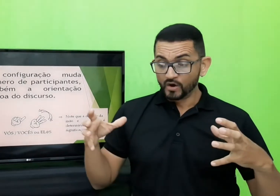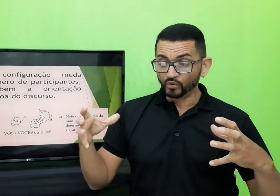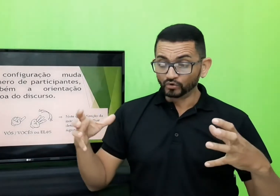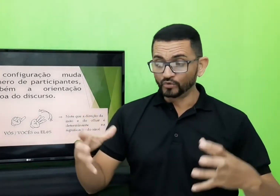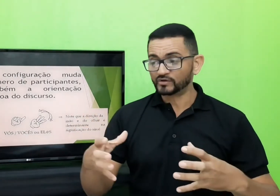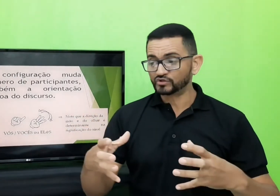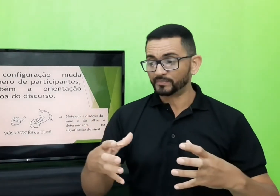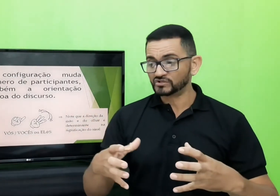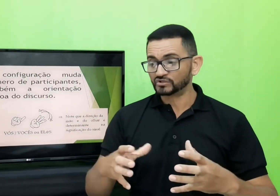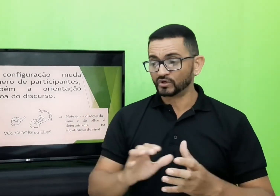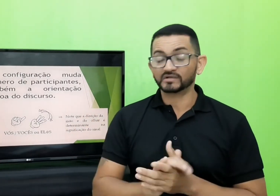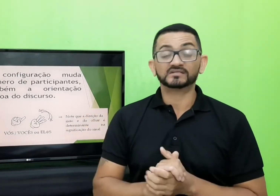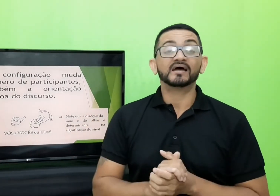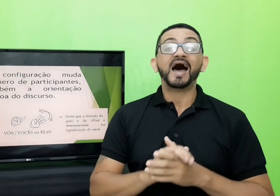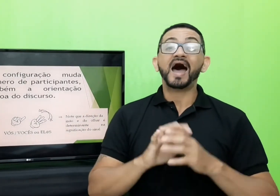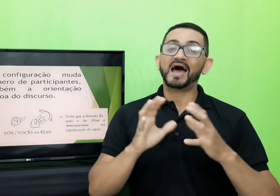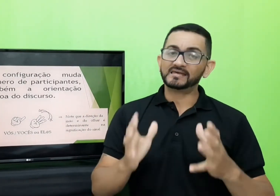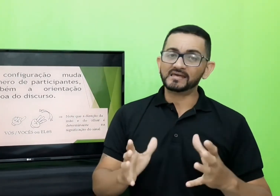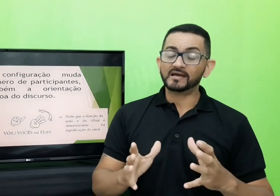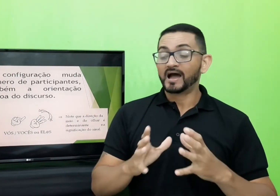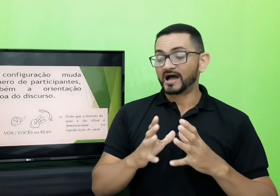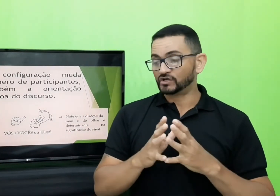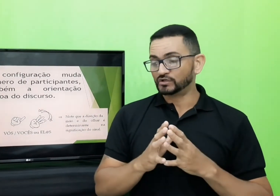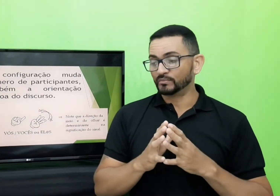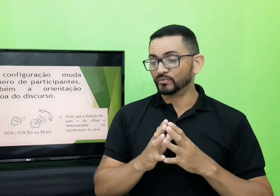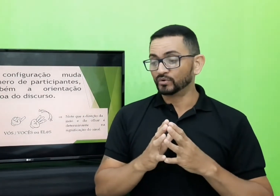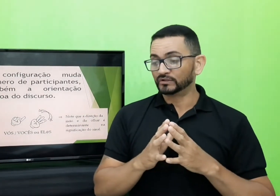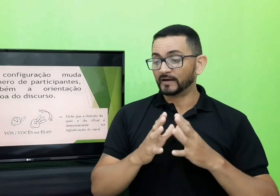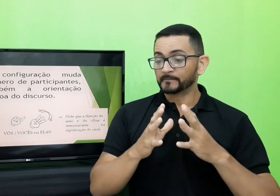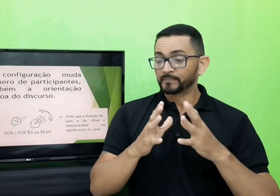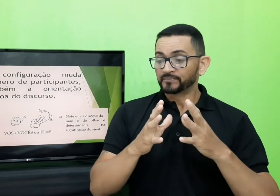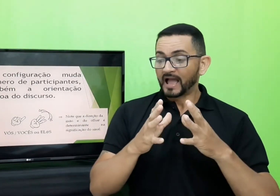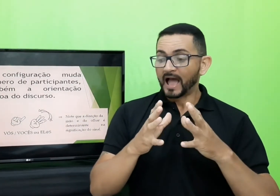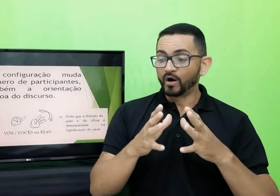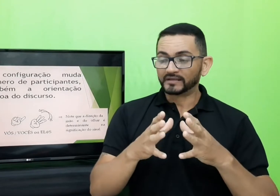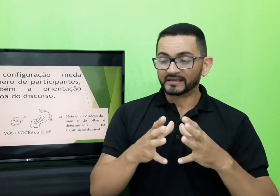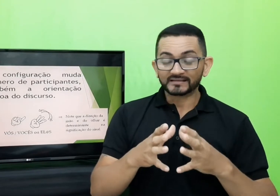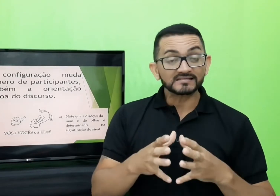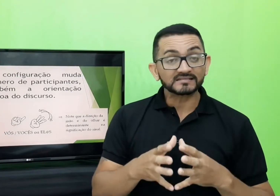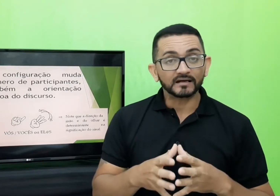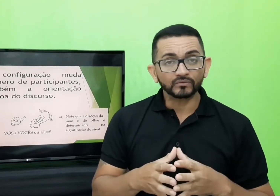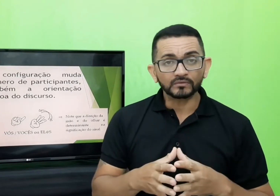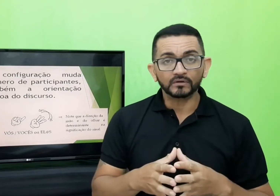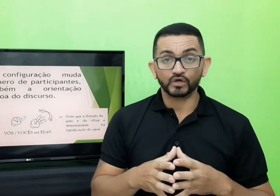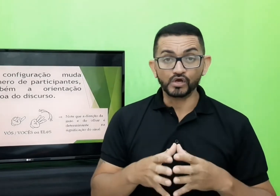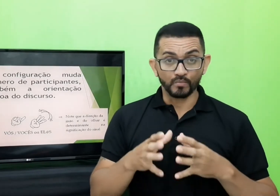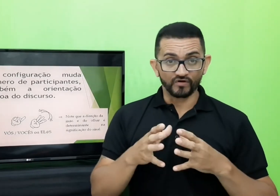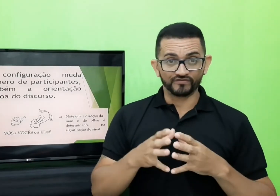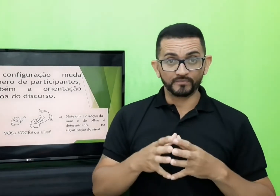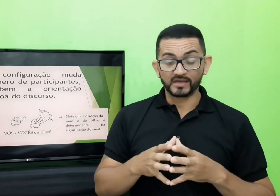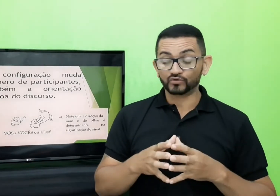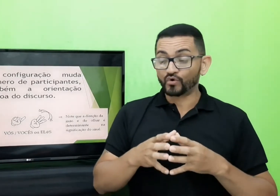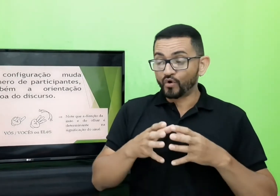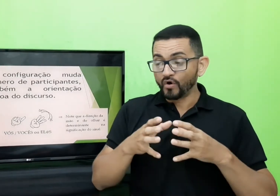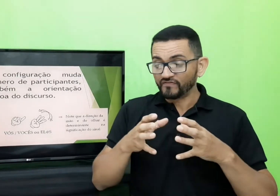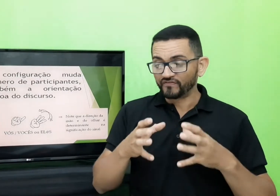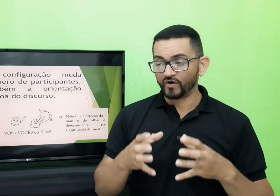o número de pessoas. Aí a gente muda a orientação e o movimento